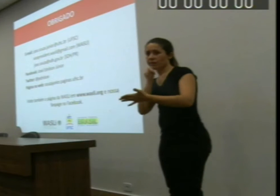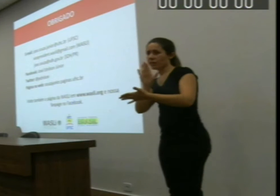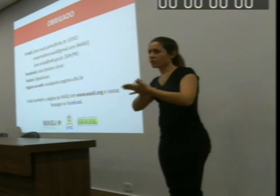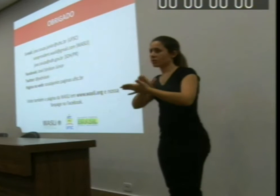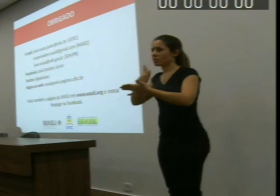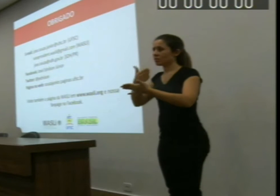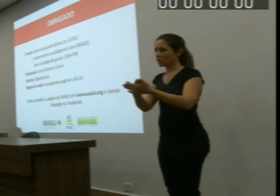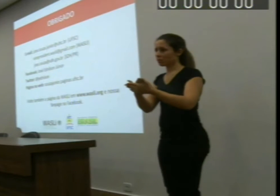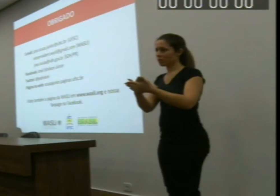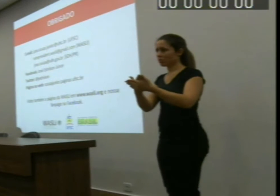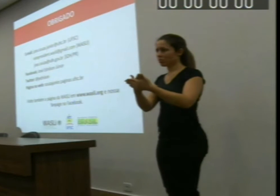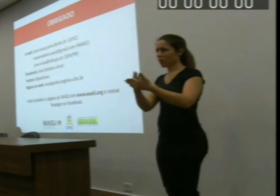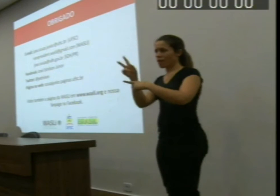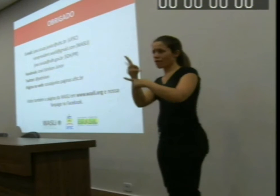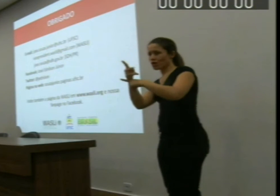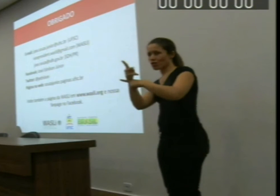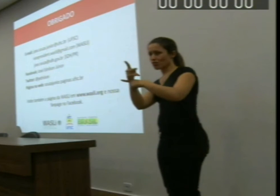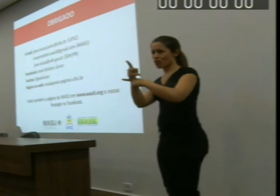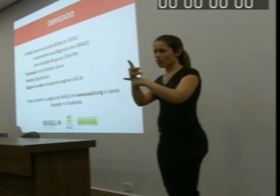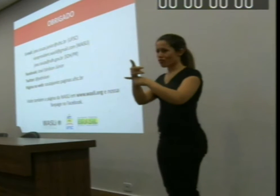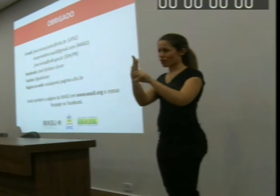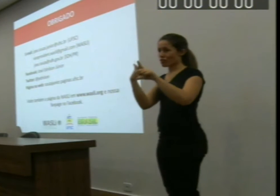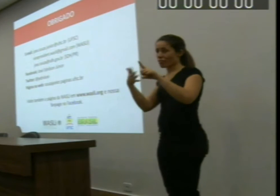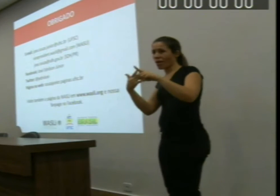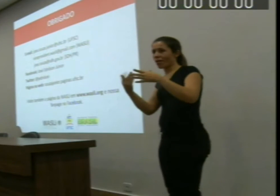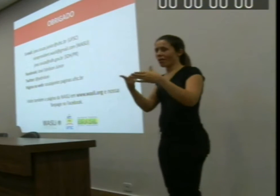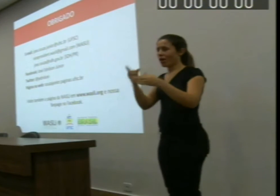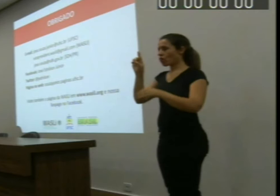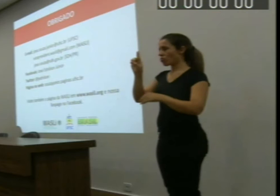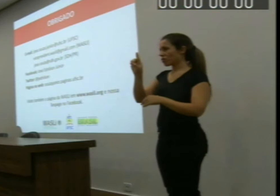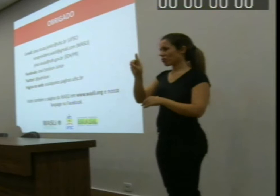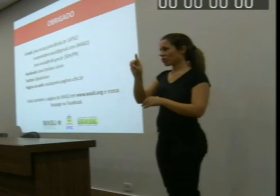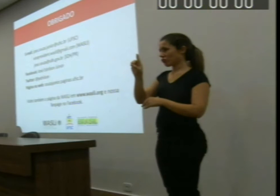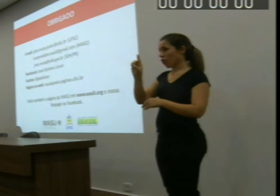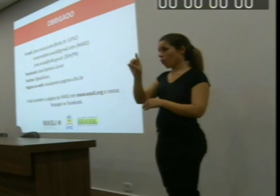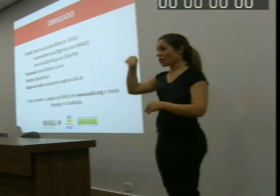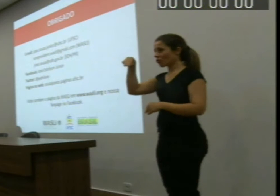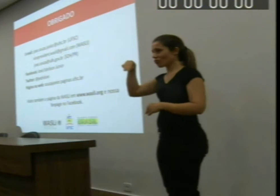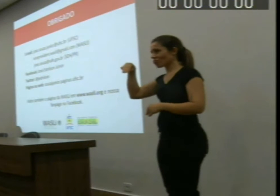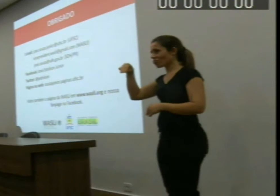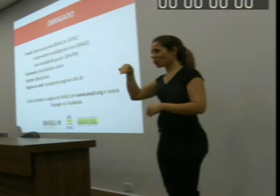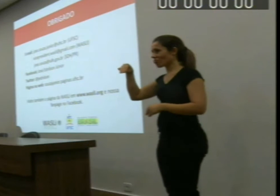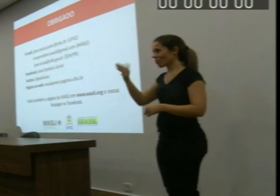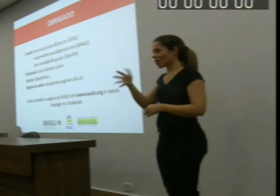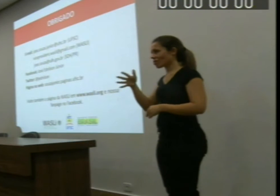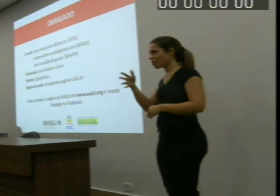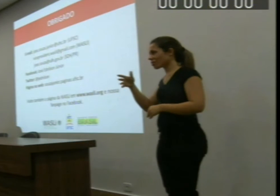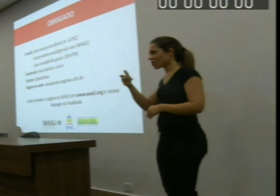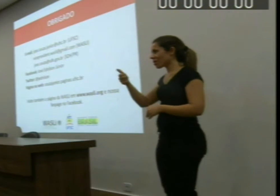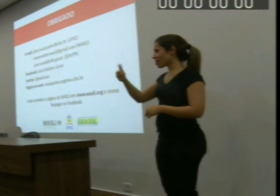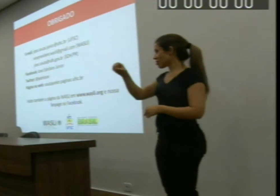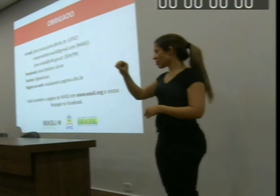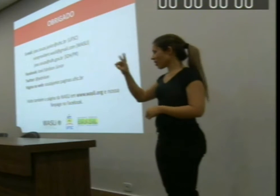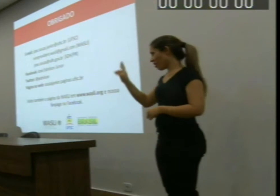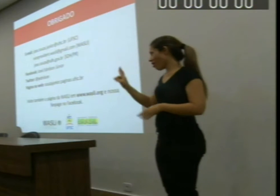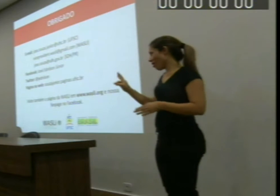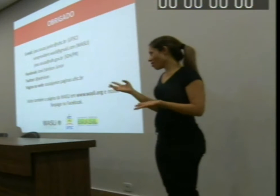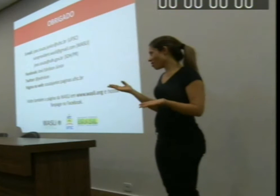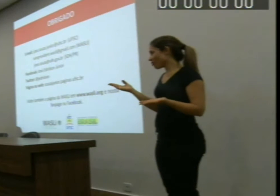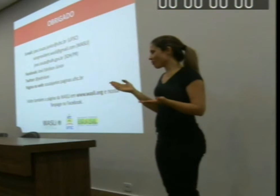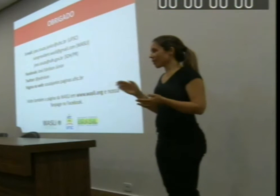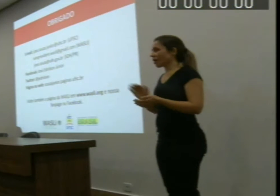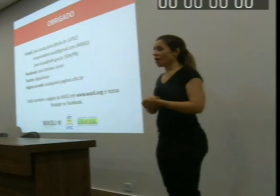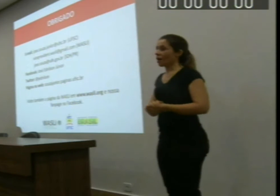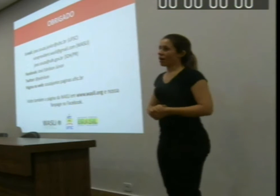o minuto custa r$ 1 aí ele fala ah mas eu quero que é é um filme que eu vou interpretar que dura 1